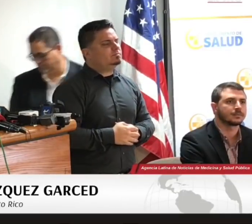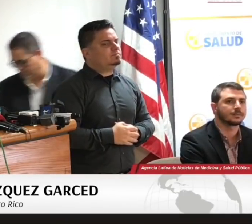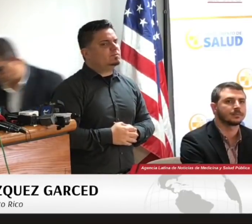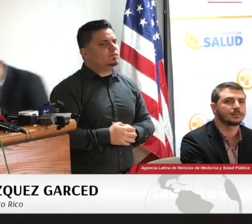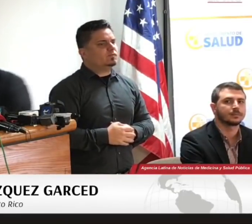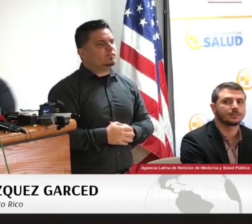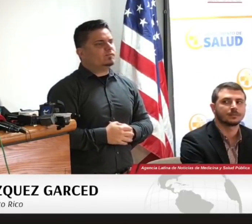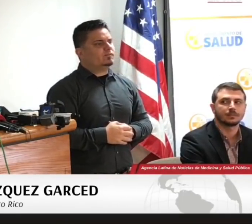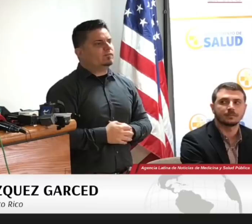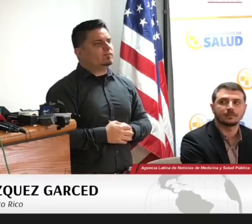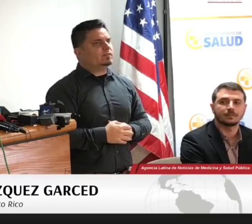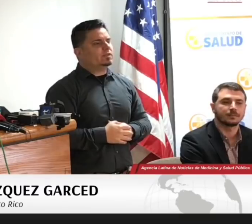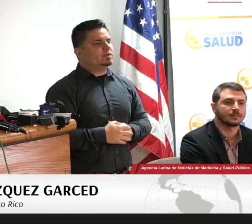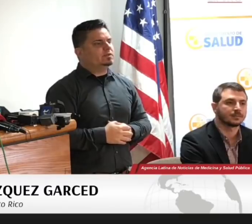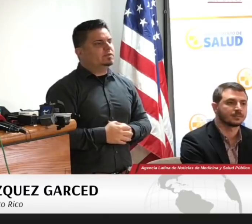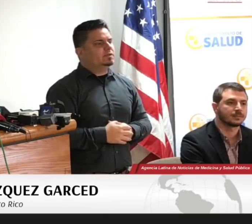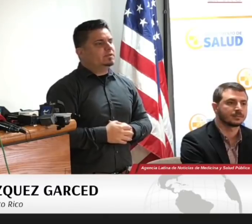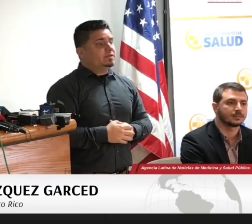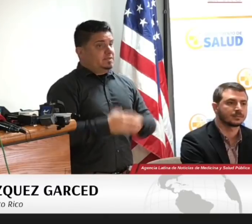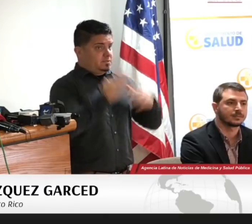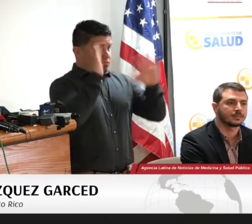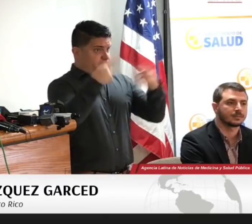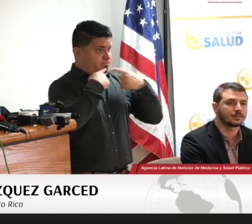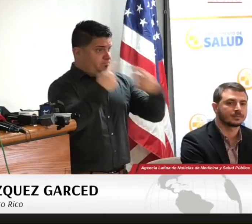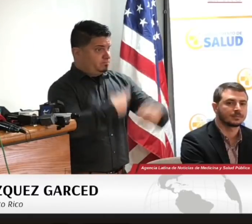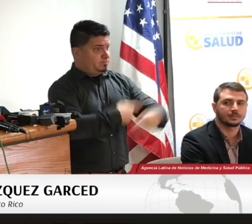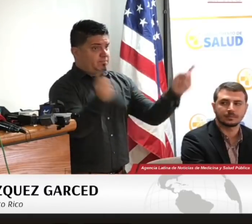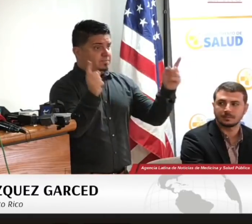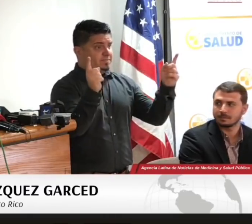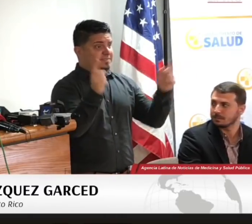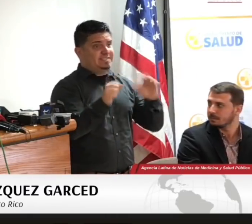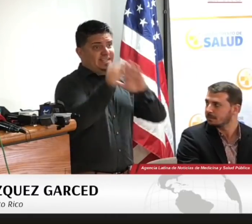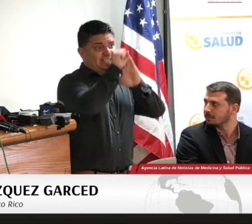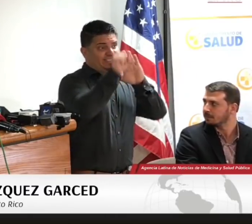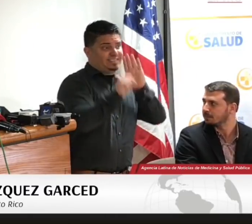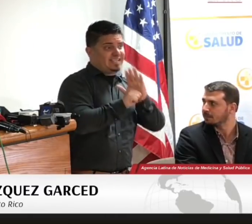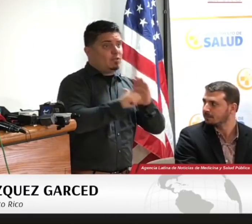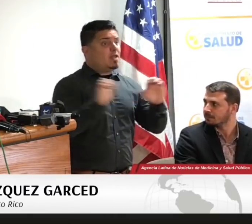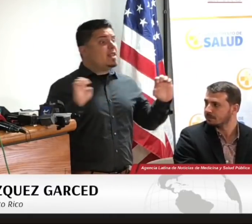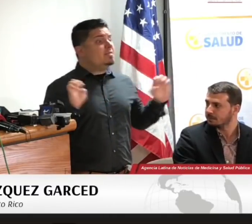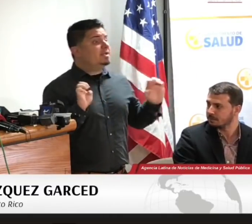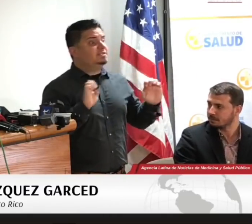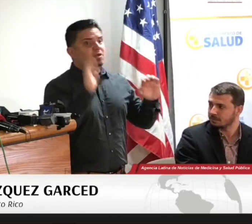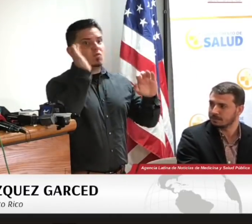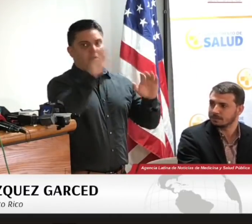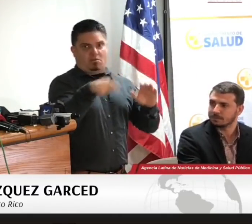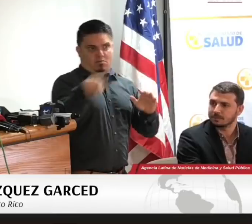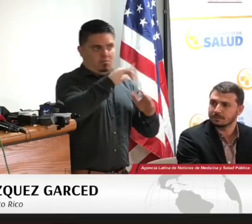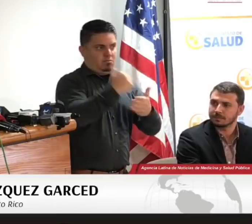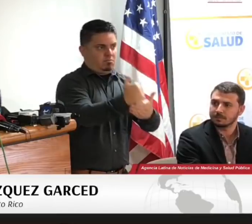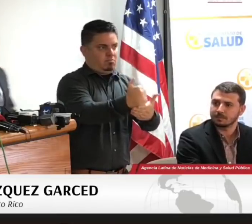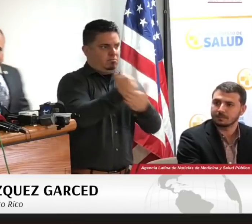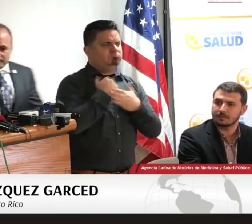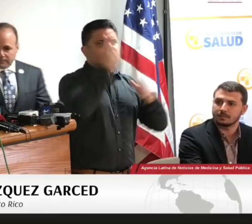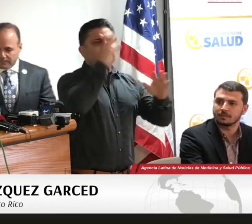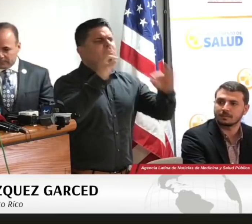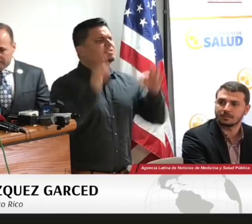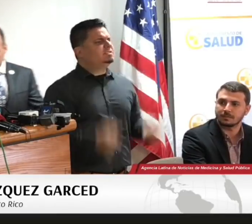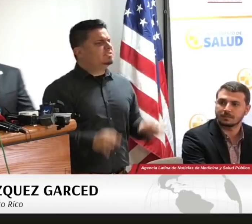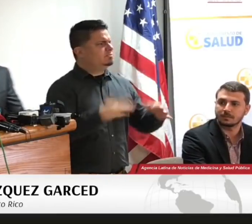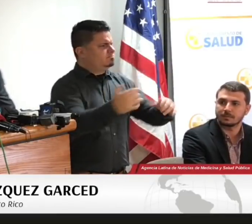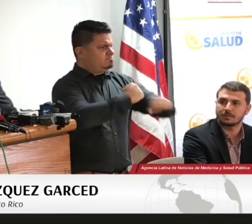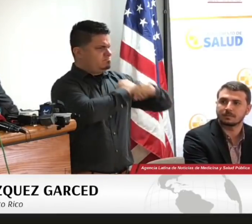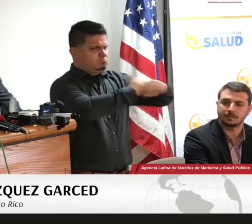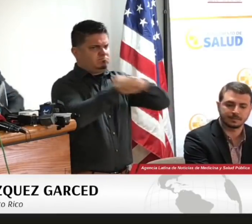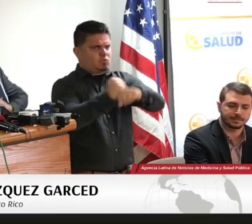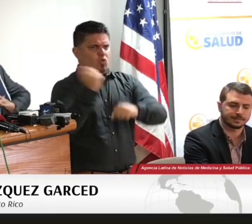del anuncio de declarar el estado de emergencia, nos permitirá tomar unas medidas para que podamos proteger a todos nuestros